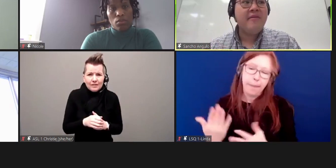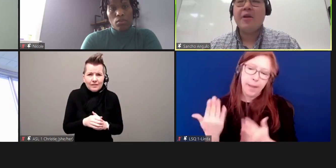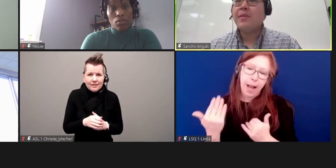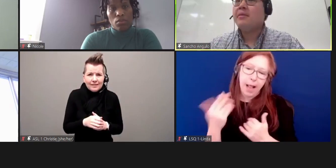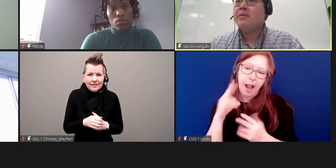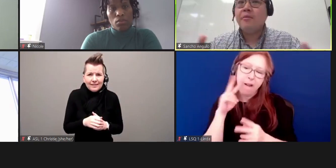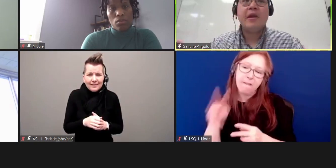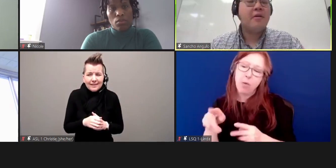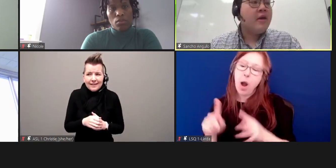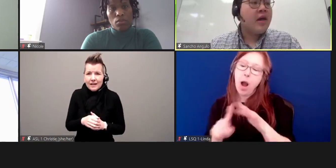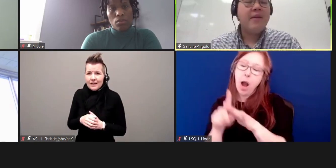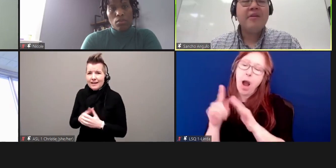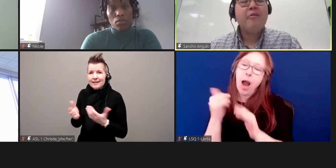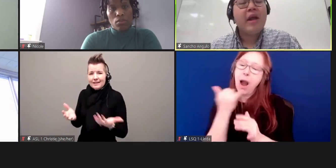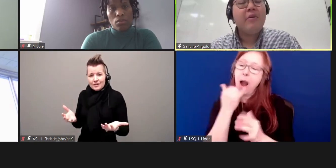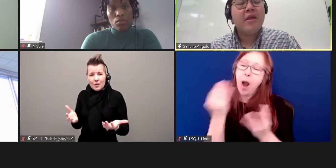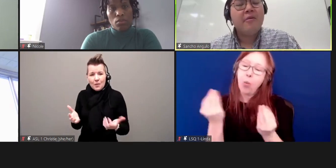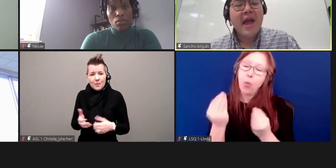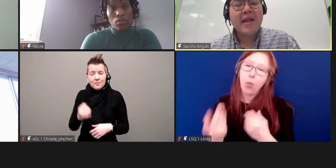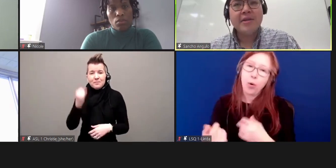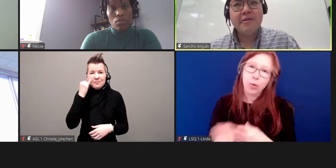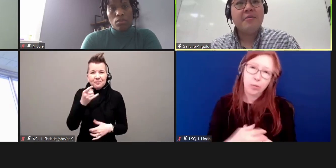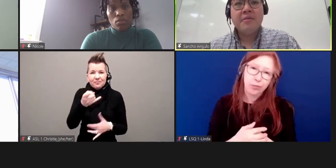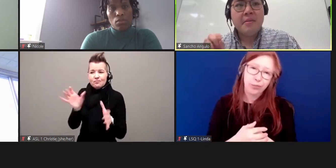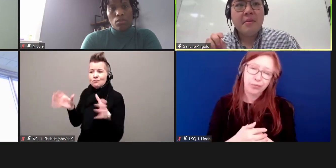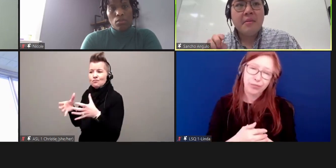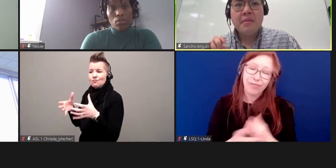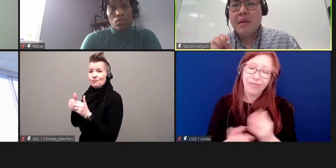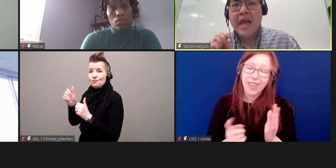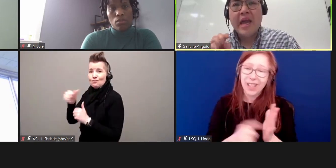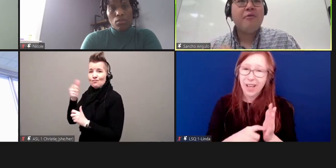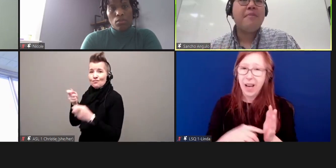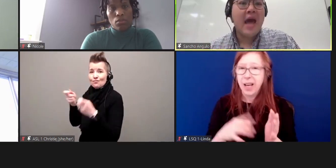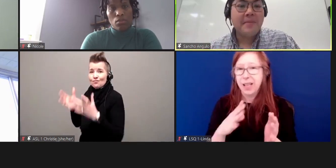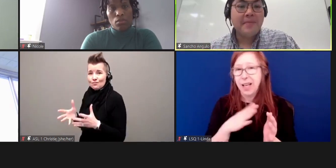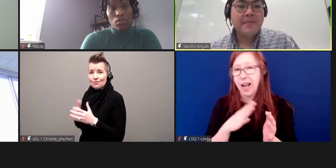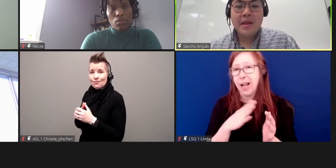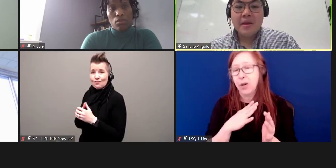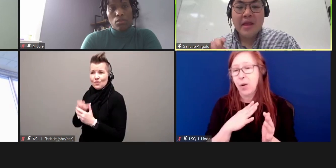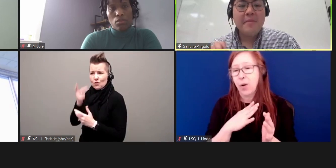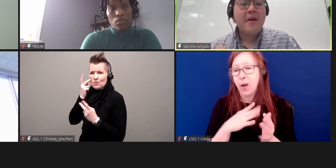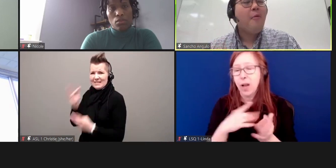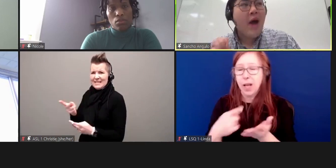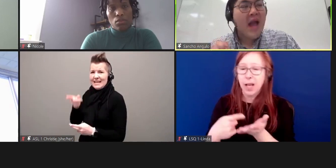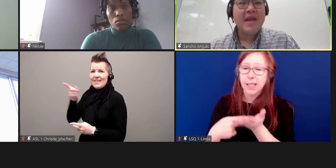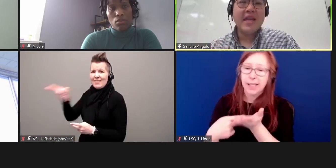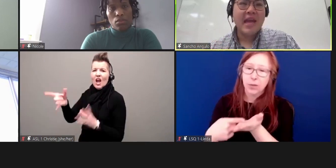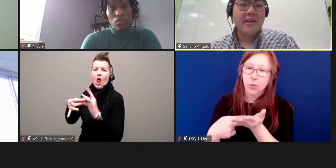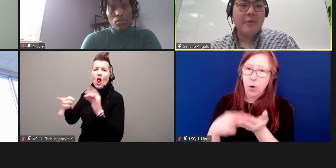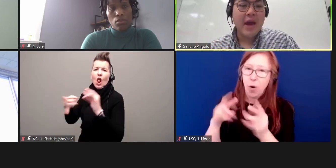erreurs. Quand il y a des entretiens dans un environnement d'équipe,